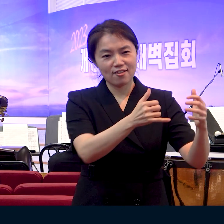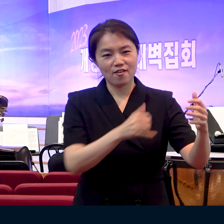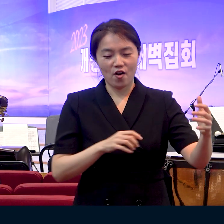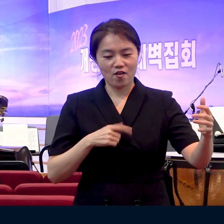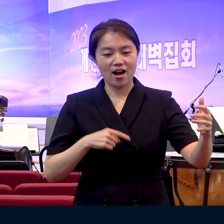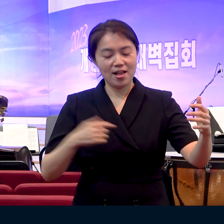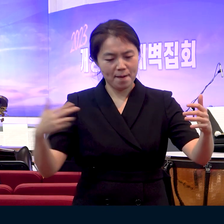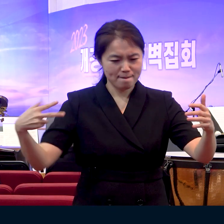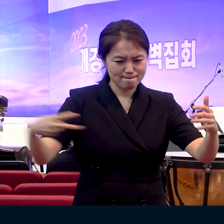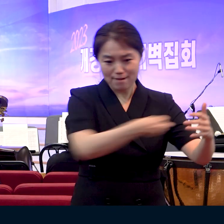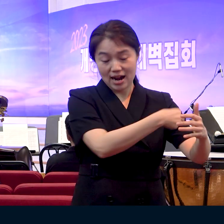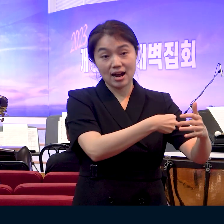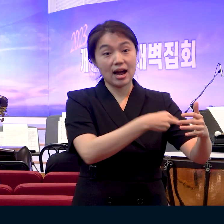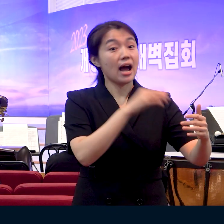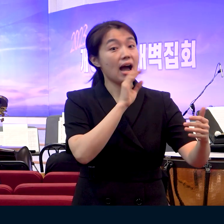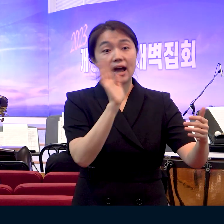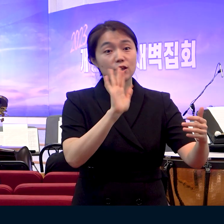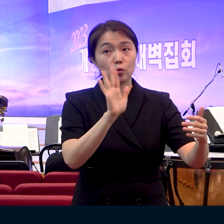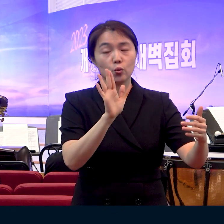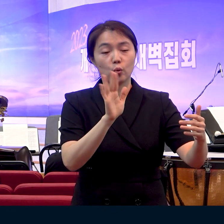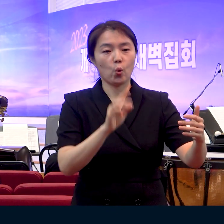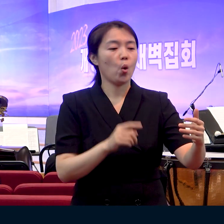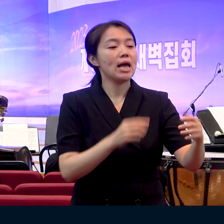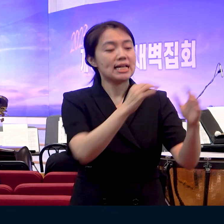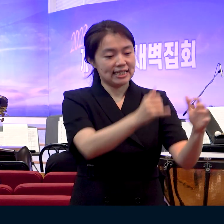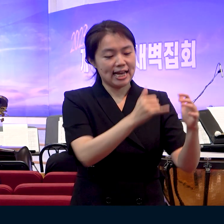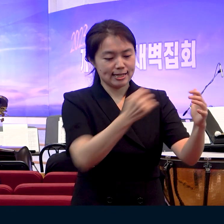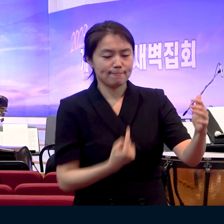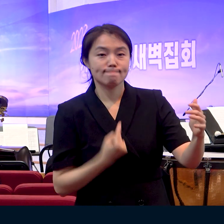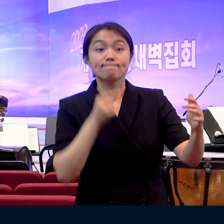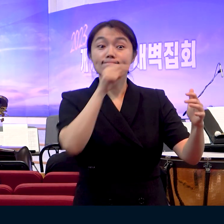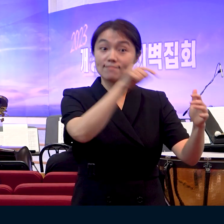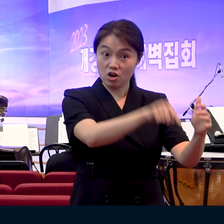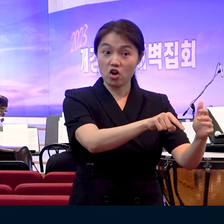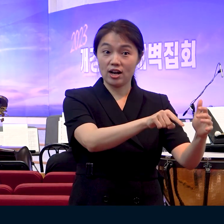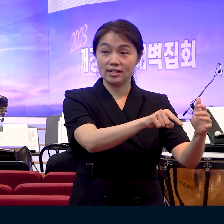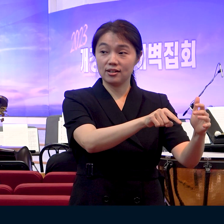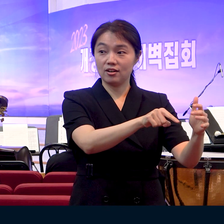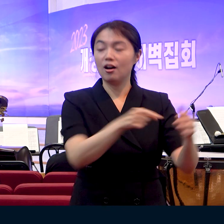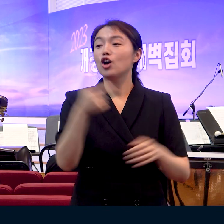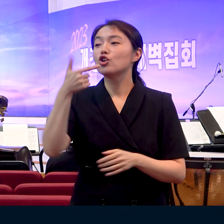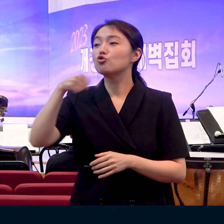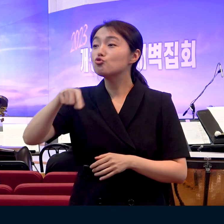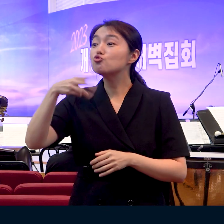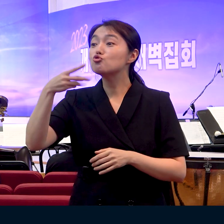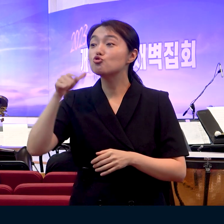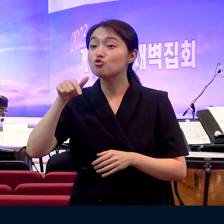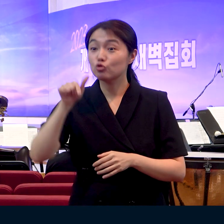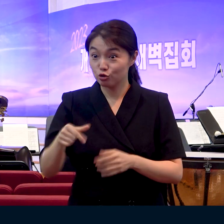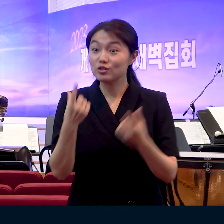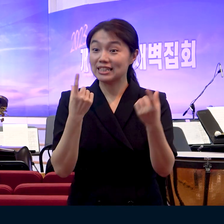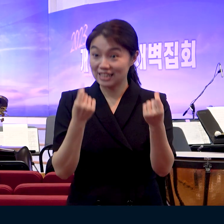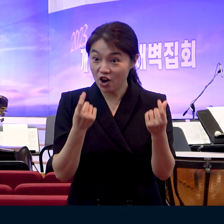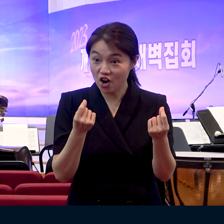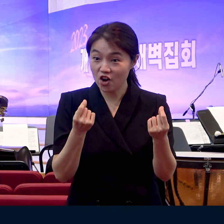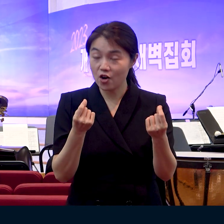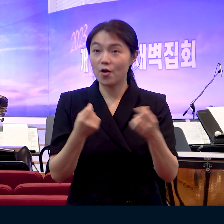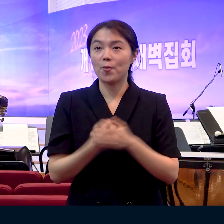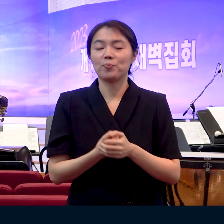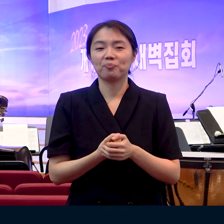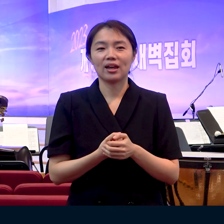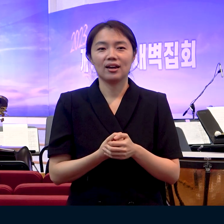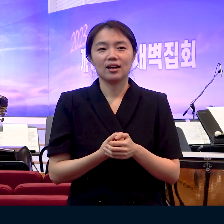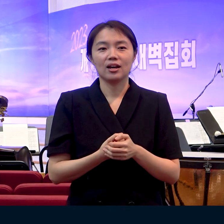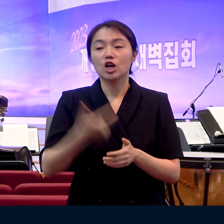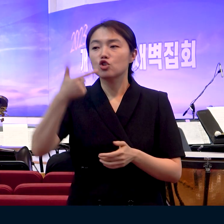아니라 세상 속에 들어가서, 그렇죠 여러분, 누룩이라는 게 말이죠, 아무리 좋아도 말이죠,